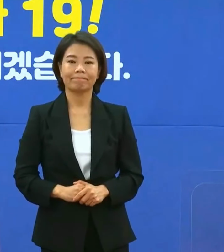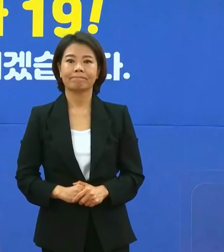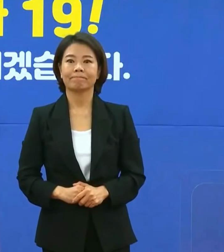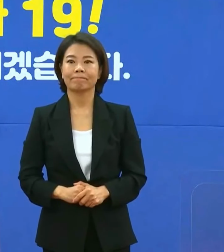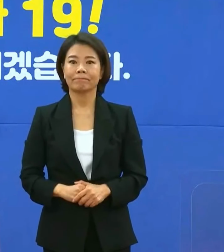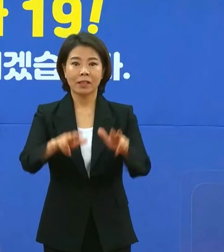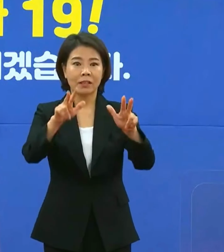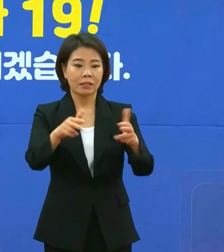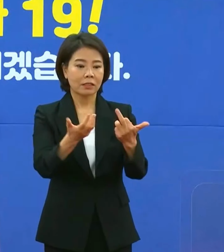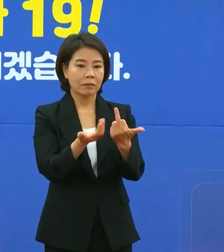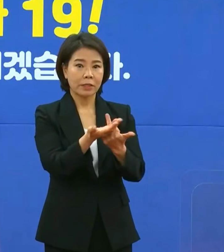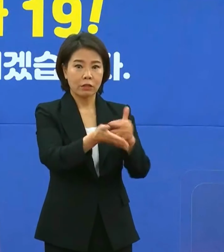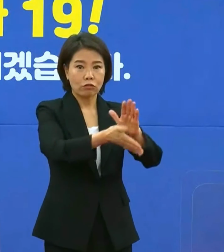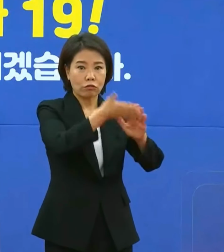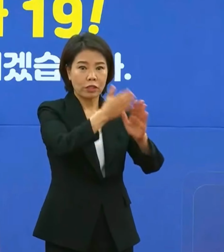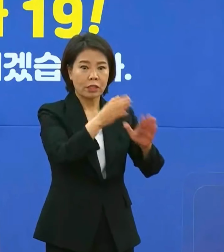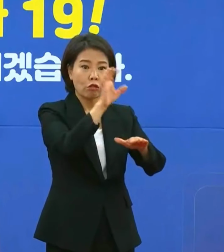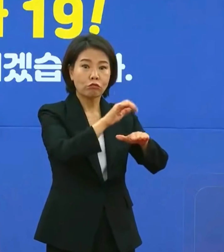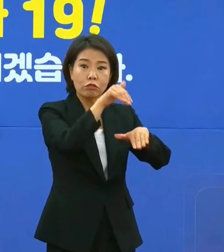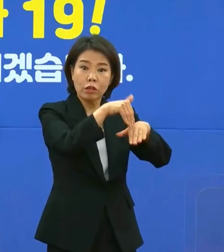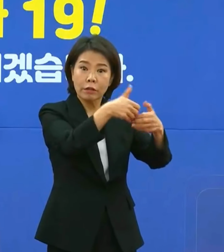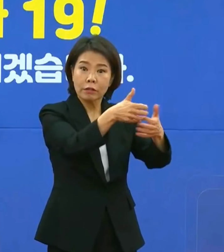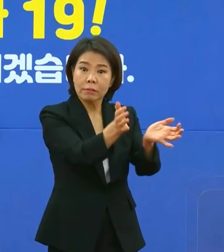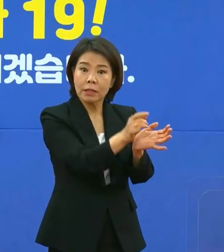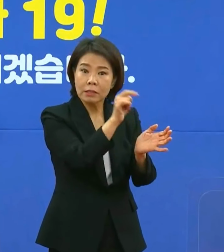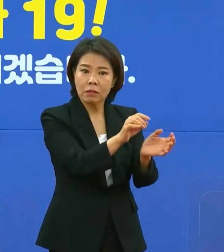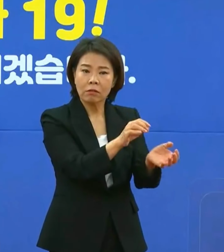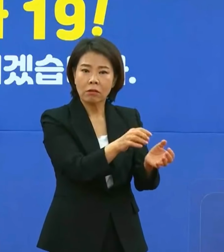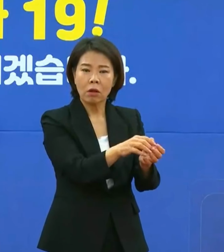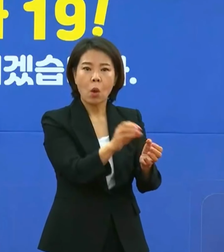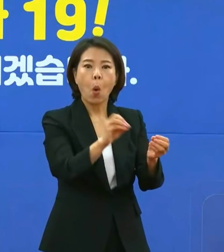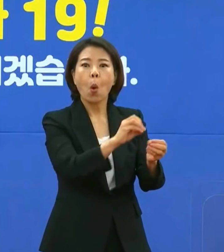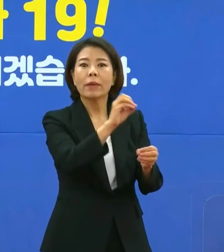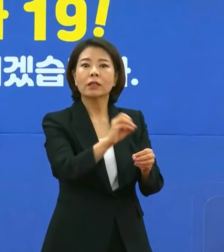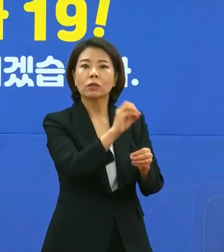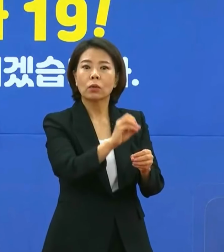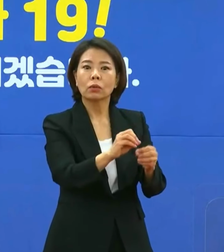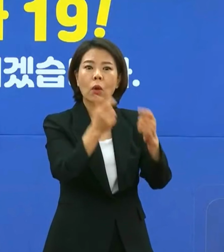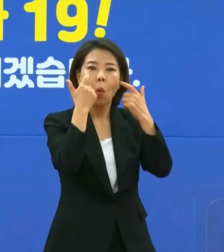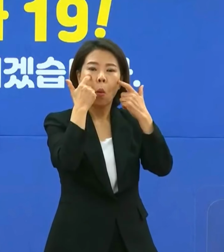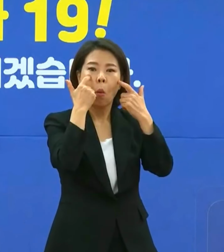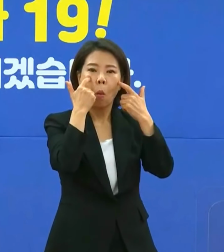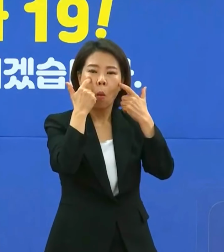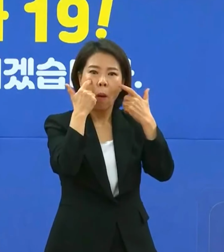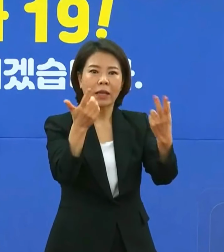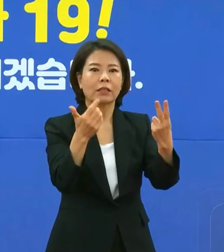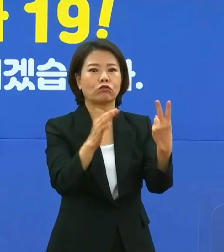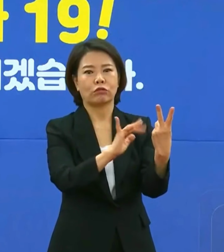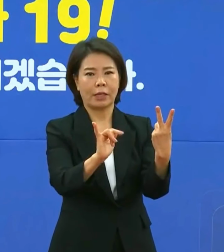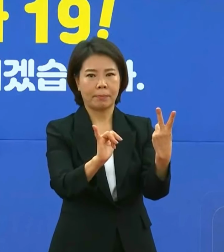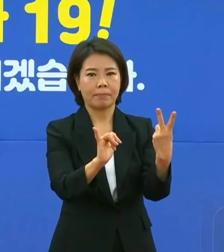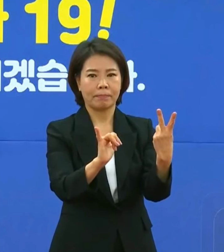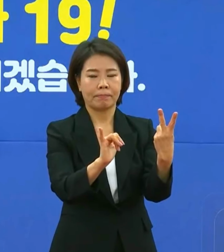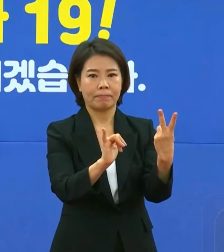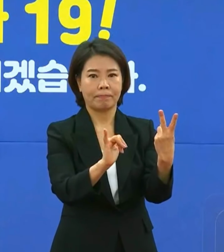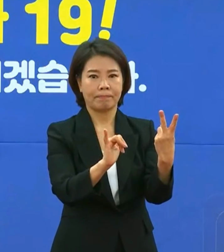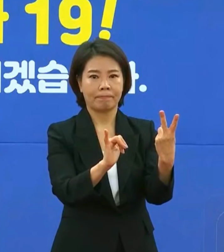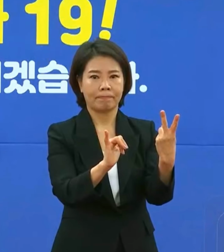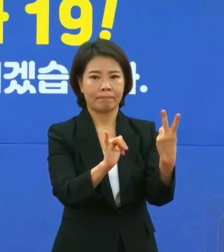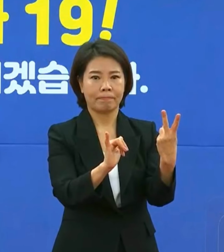현재 체 주수 c 전지훈련 관련 집단에서 5 미끄러운 확인 2명 확인 되었습니다 아